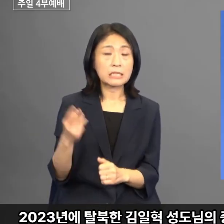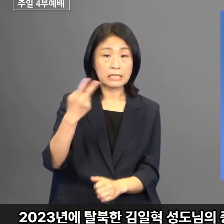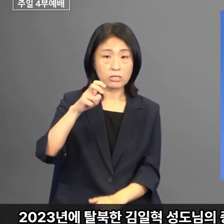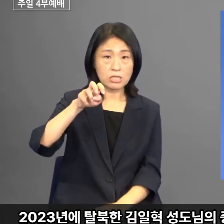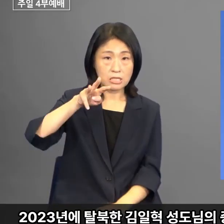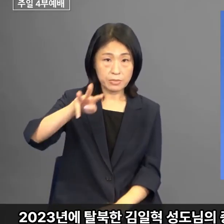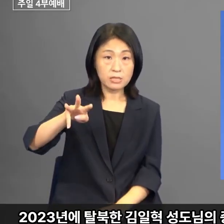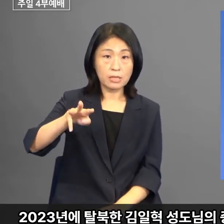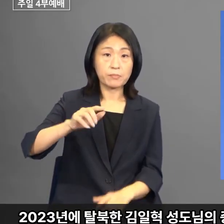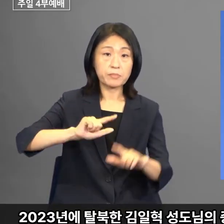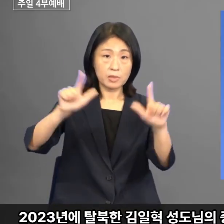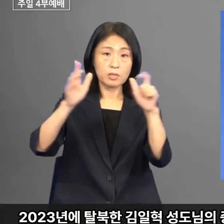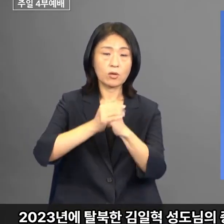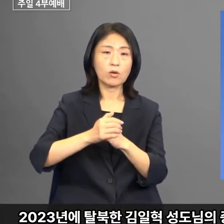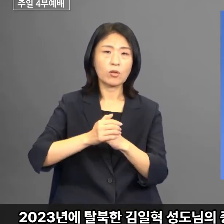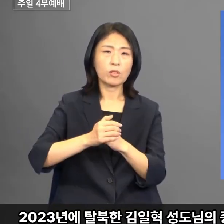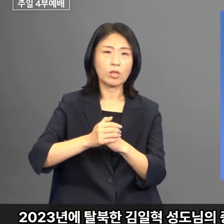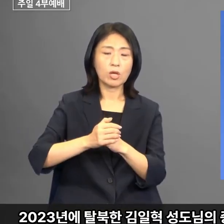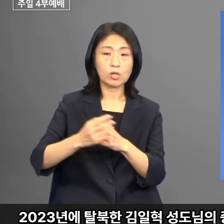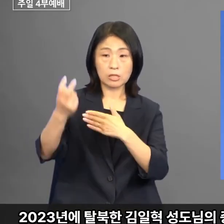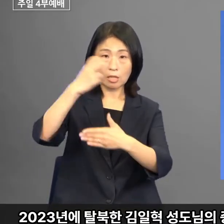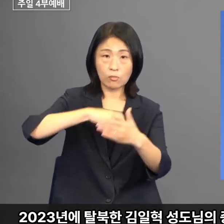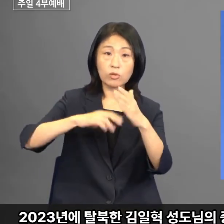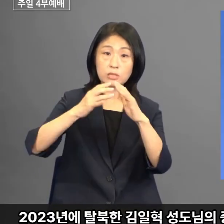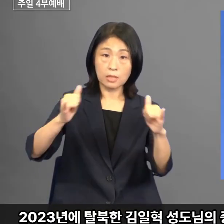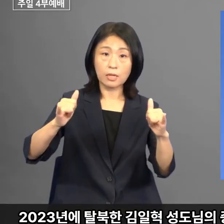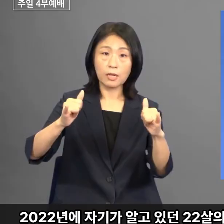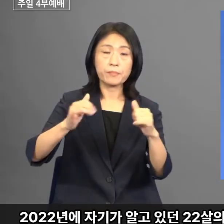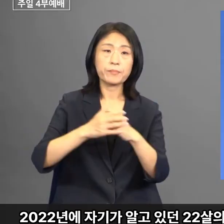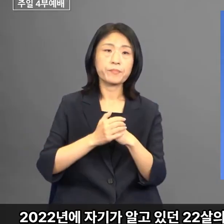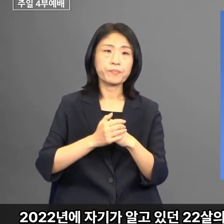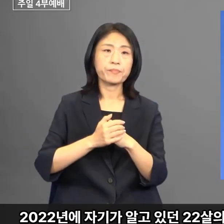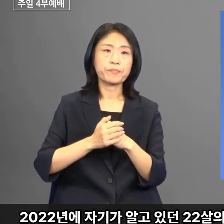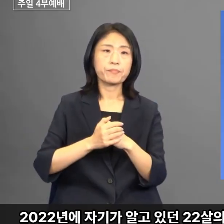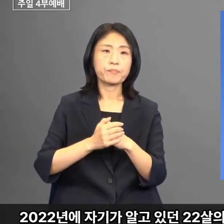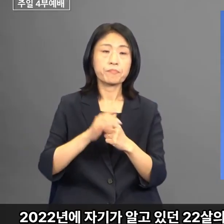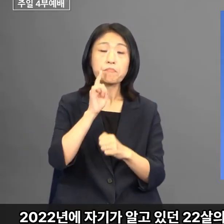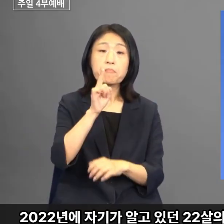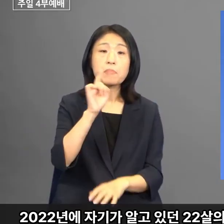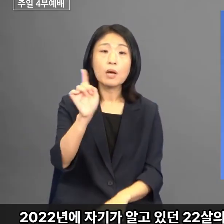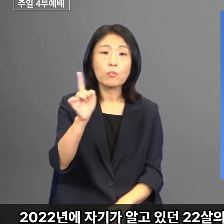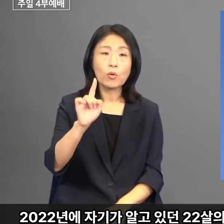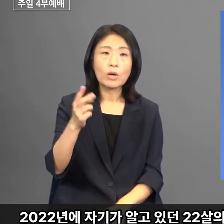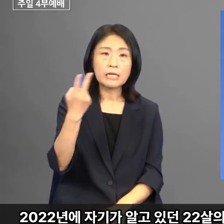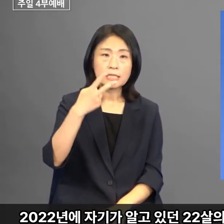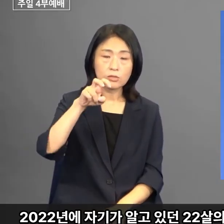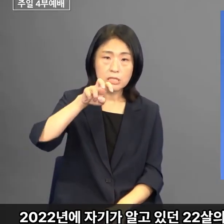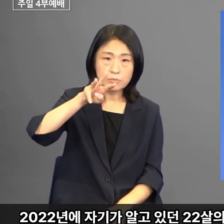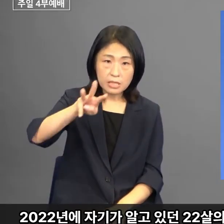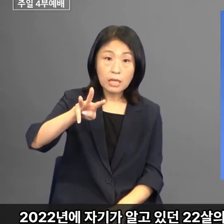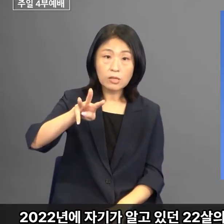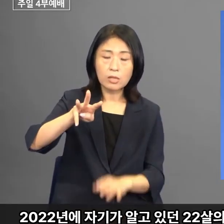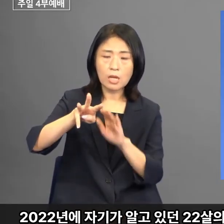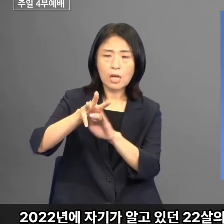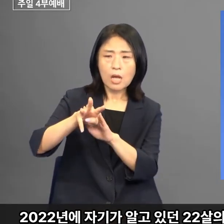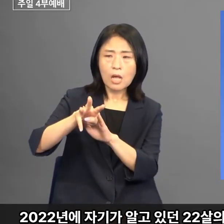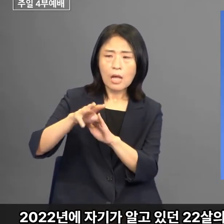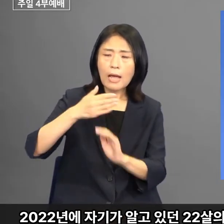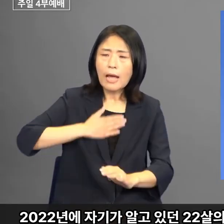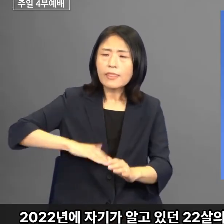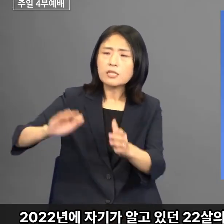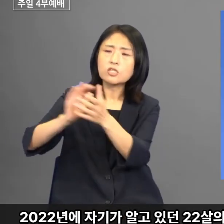2023년에 탈북한 김일학 성도님의 증언에 의하면 오늘도 간증이 나오겠지만 2022년에 자기가 알고 있던 22살의